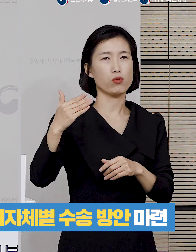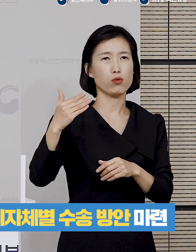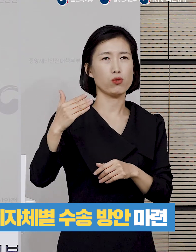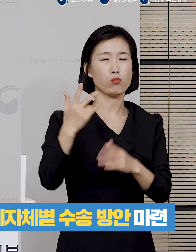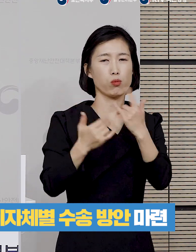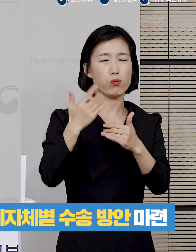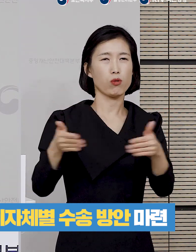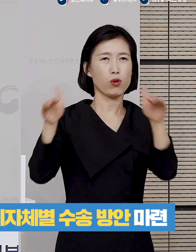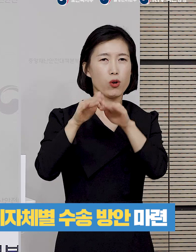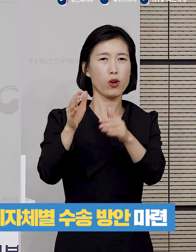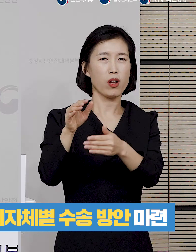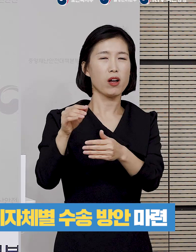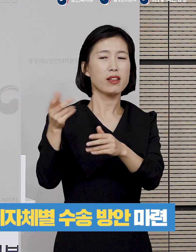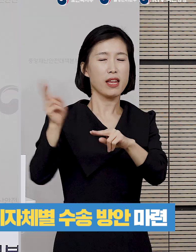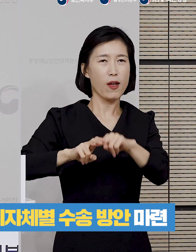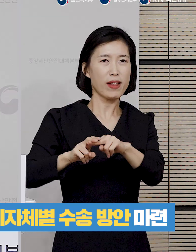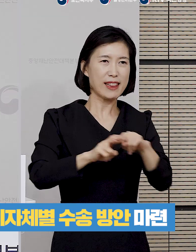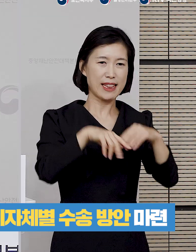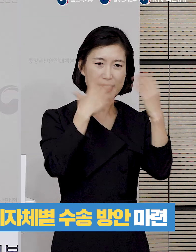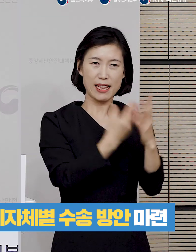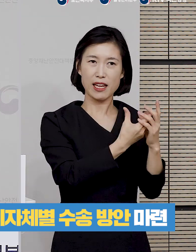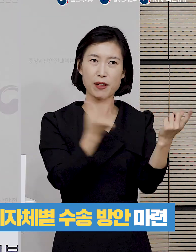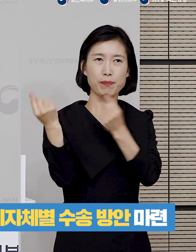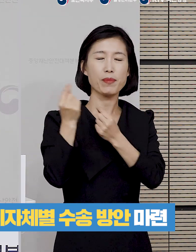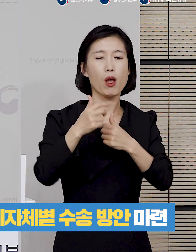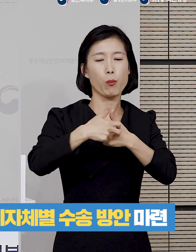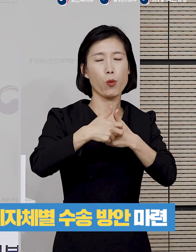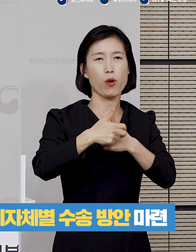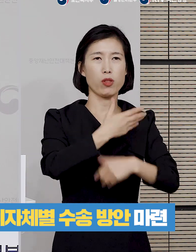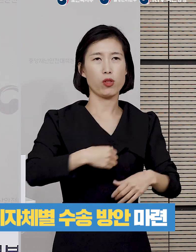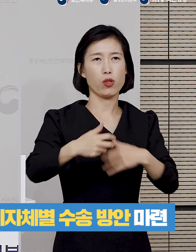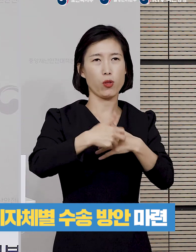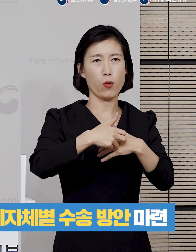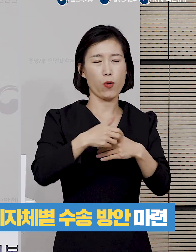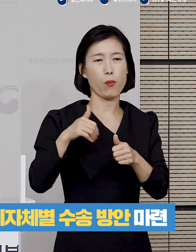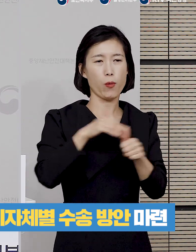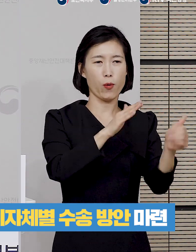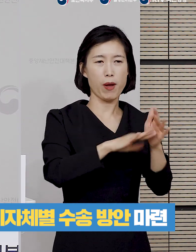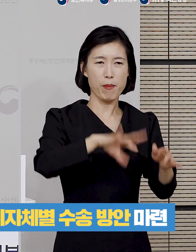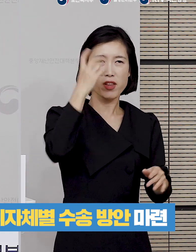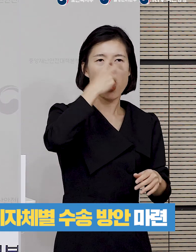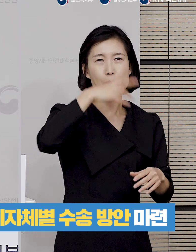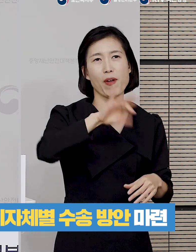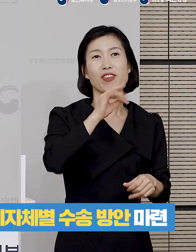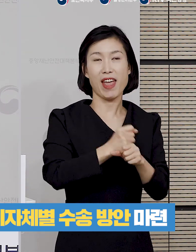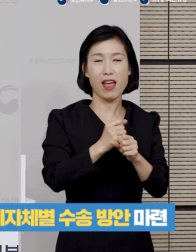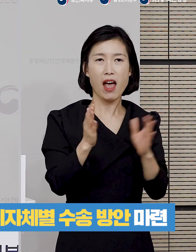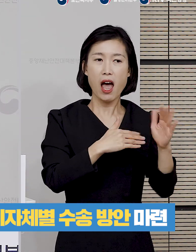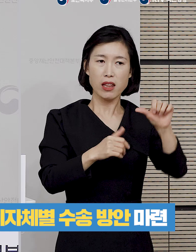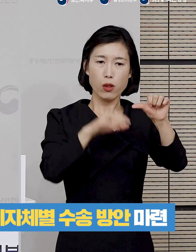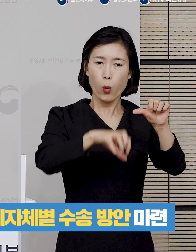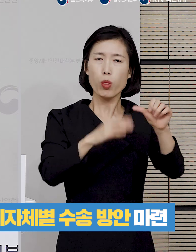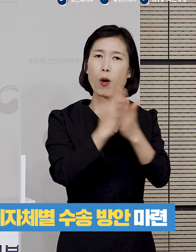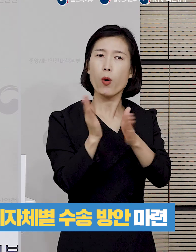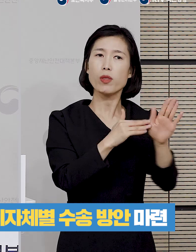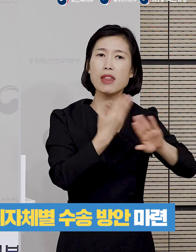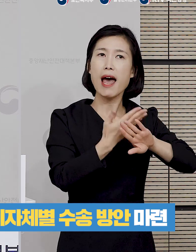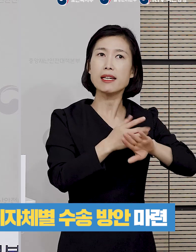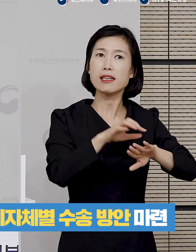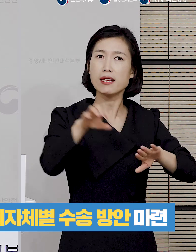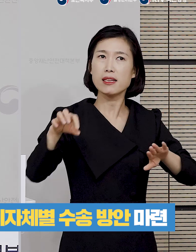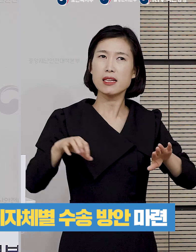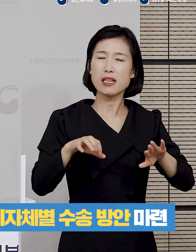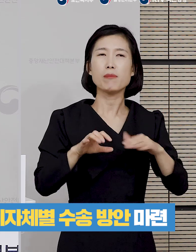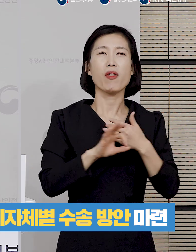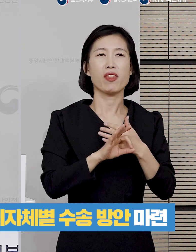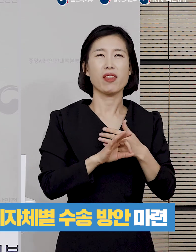세종시의 경우에는 소방본부 에 이제 협조를 받아서 전원 보건소로 이동한 후에 이제 검사를 받게끔 합니다 제가